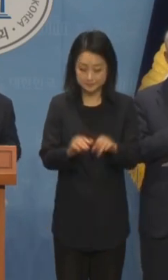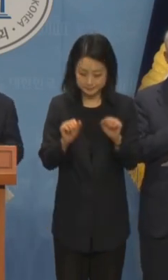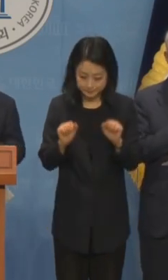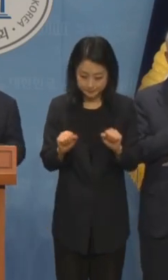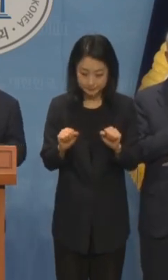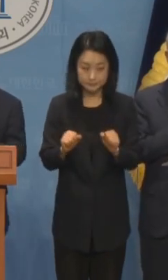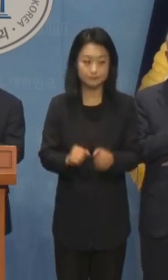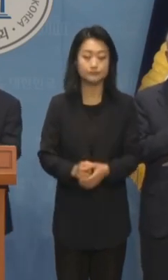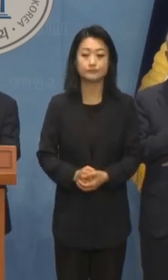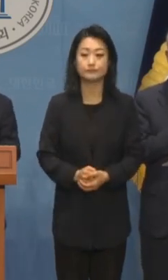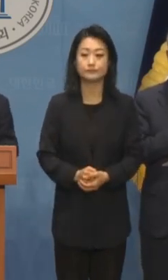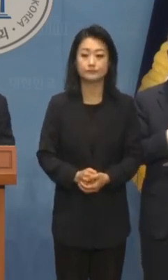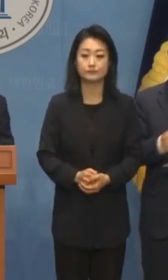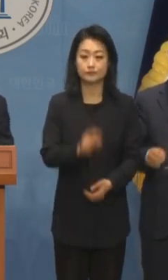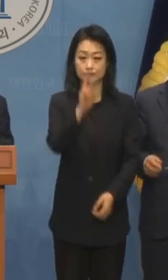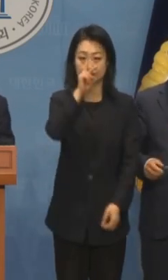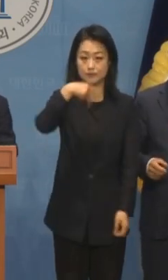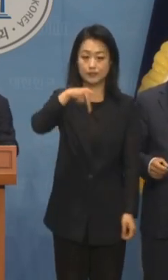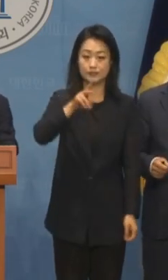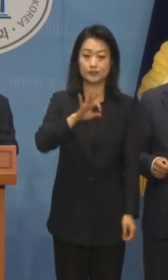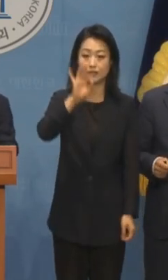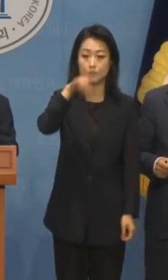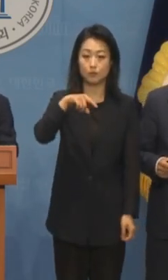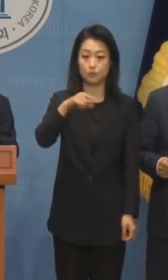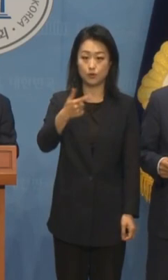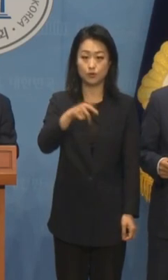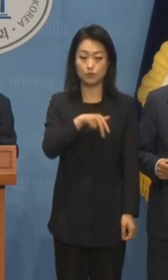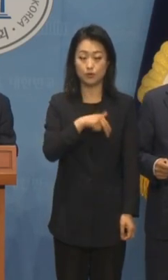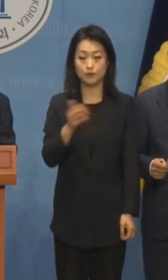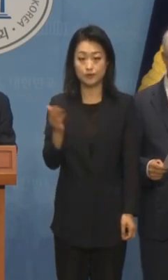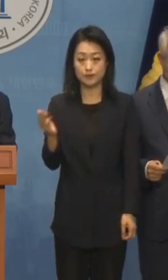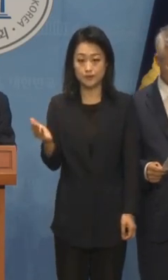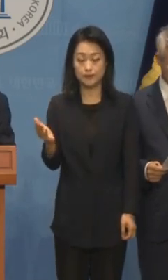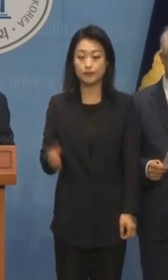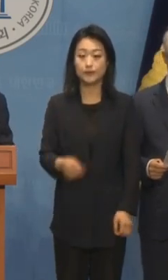안녕하십니까? 박선원 의원입니다.